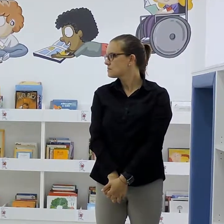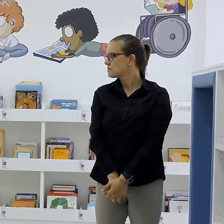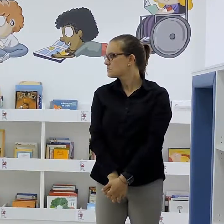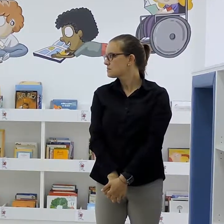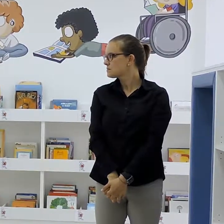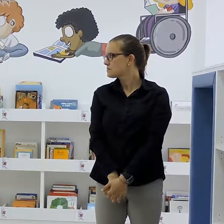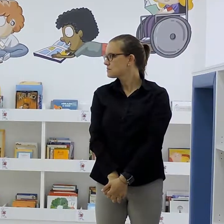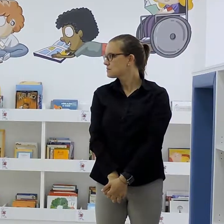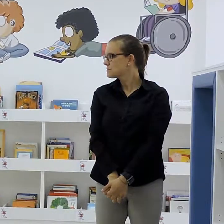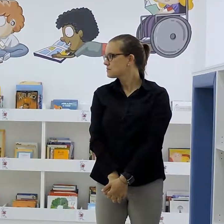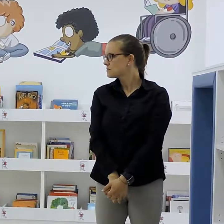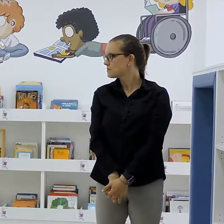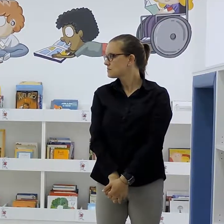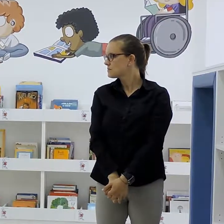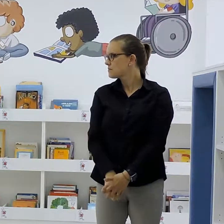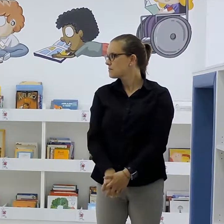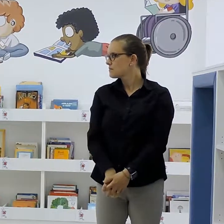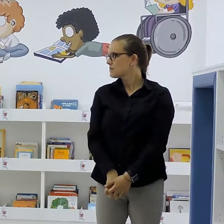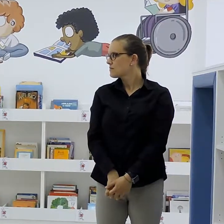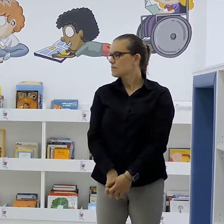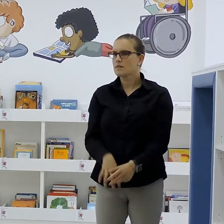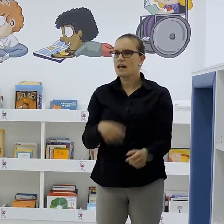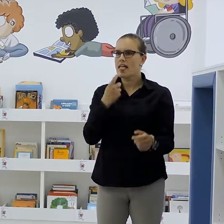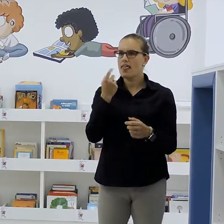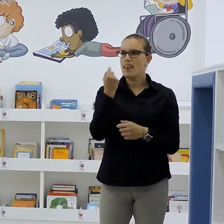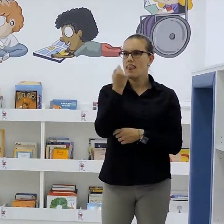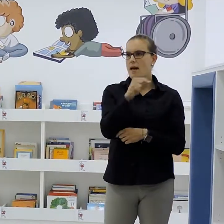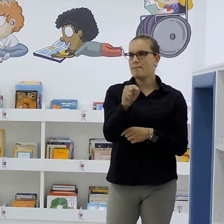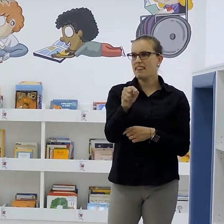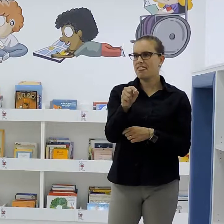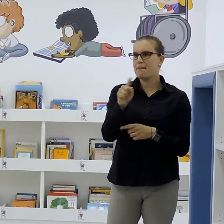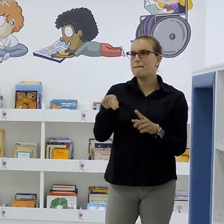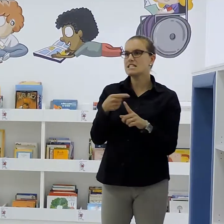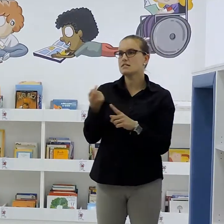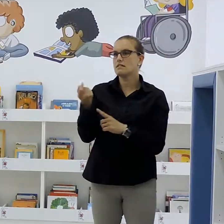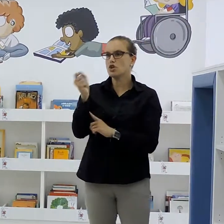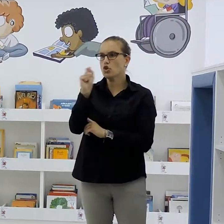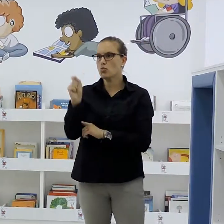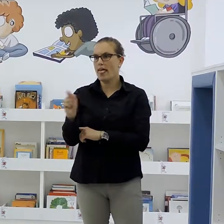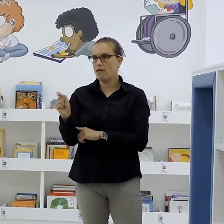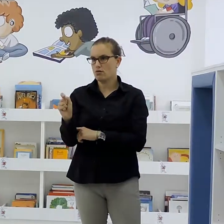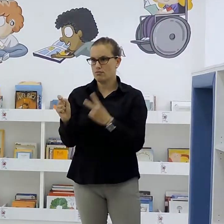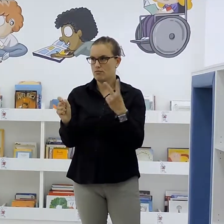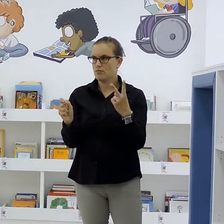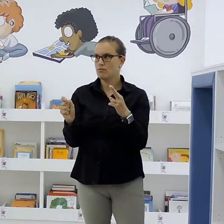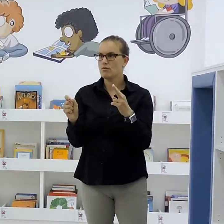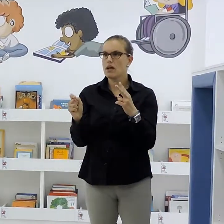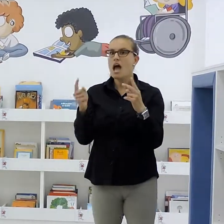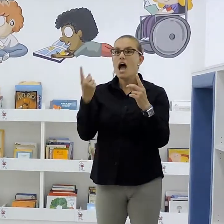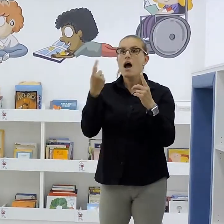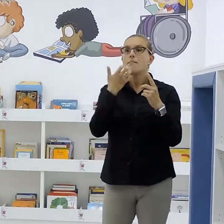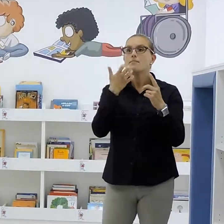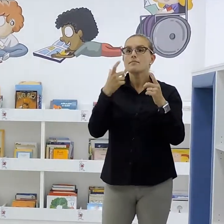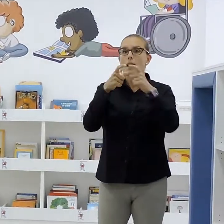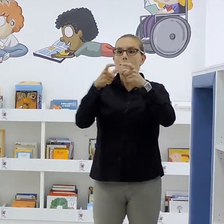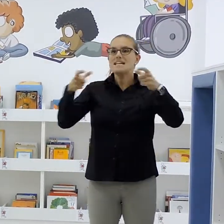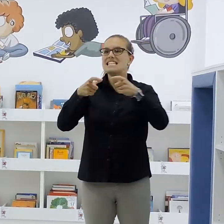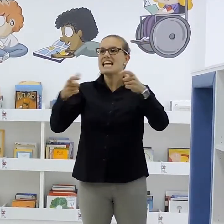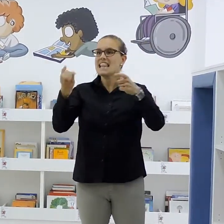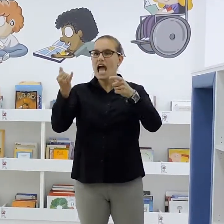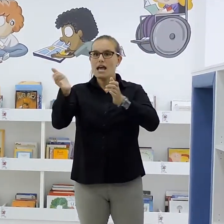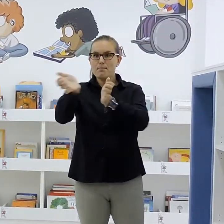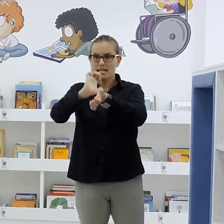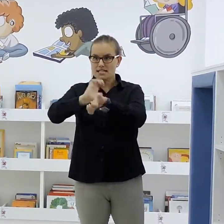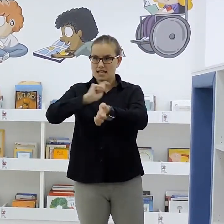Con un pequeño hola, un pequeño jugador. ¡Mago! ¡Mago! ¿Alguien tiene un billete que me pueda dejar un